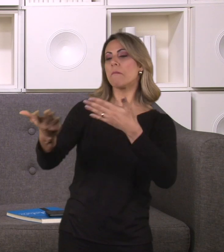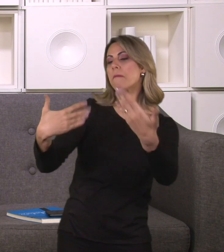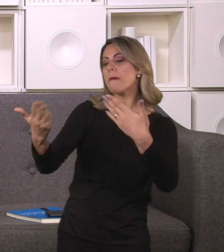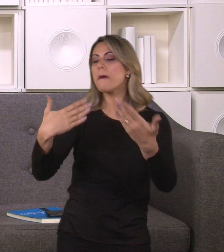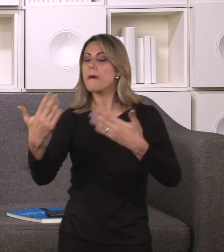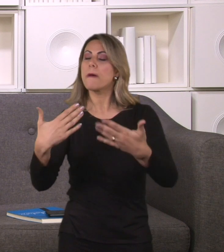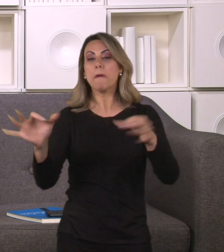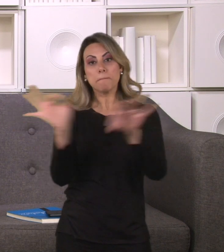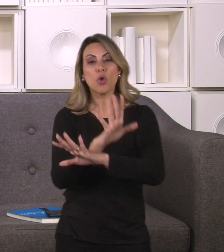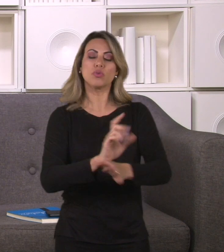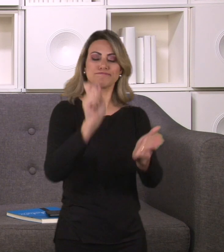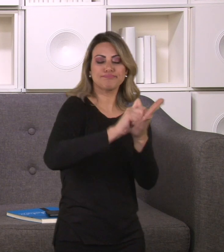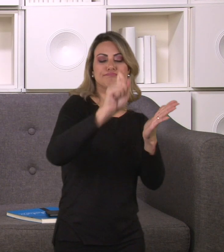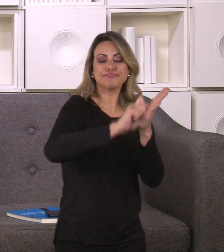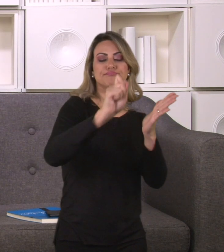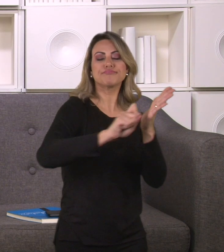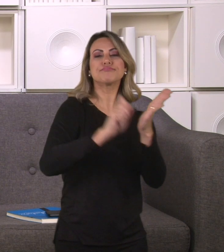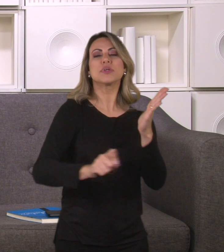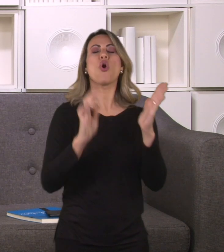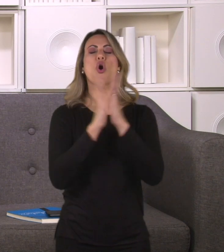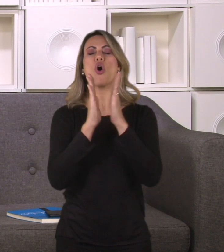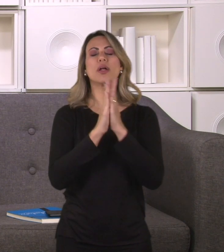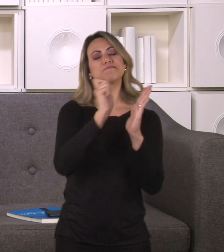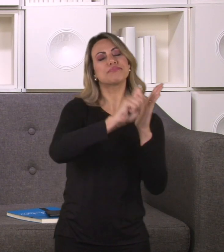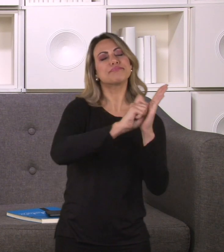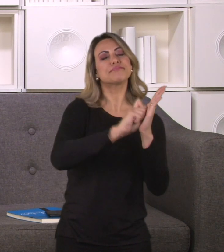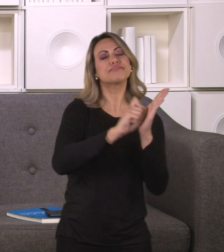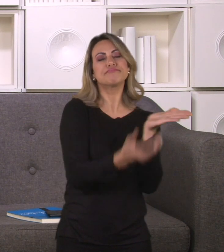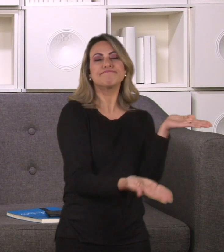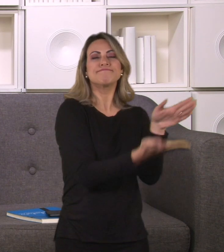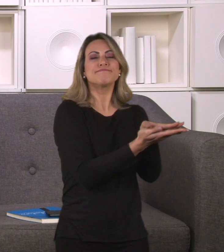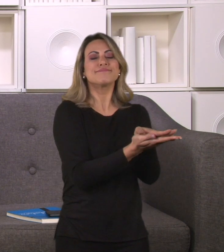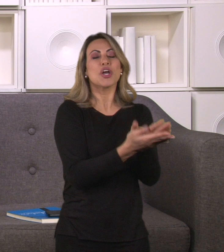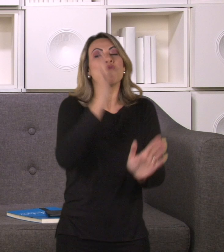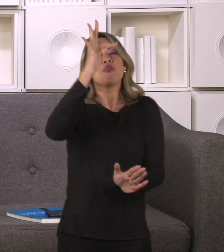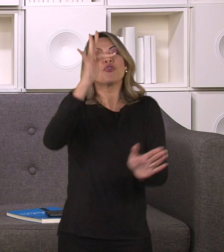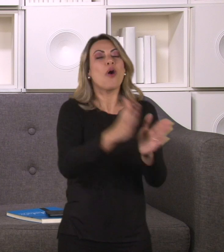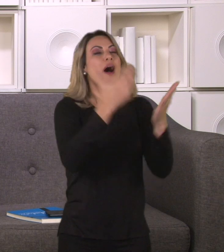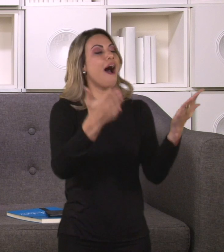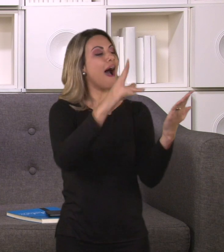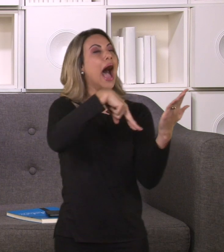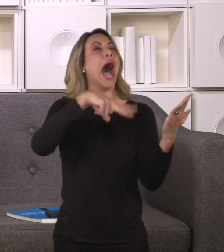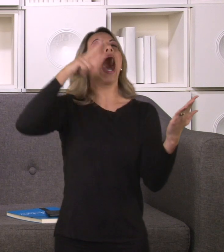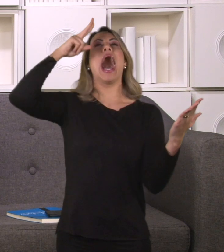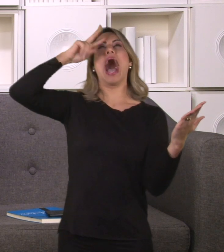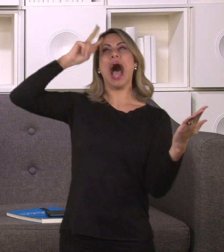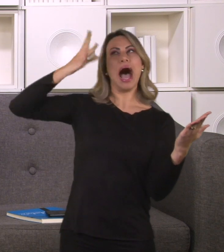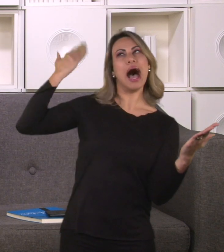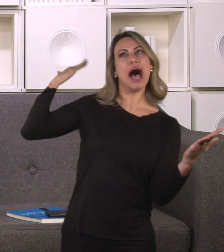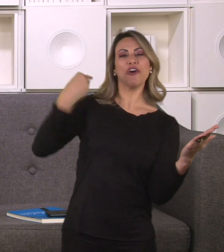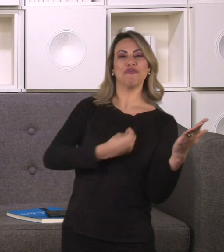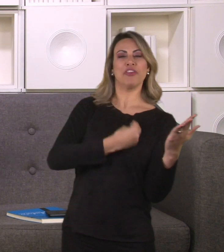porque elas vão se tornando para você o registro e a memória do seu